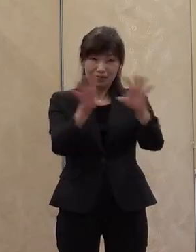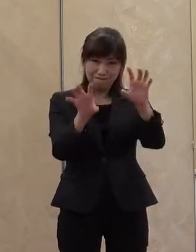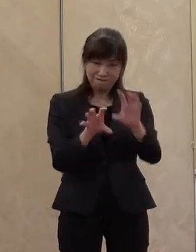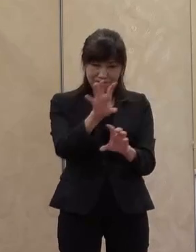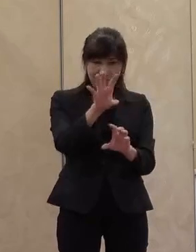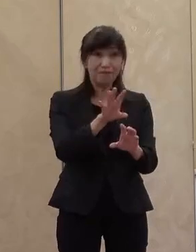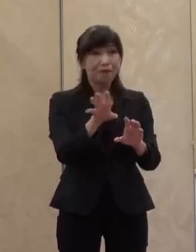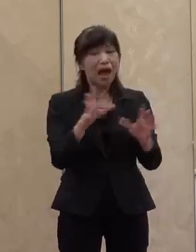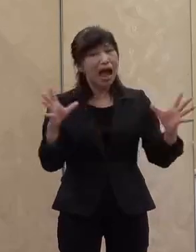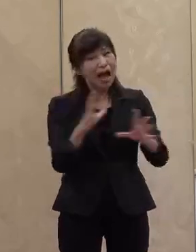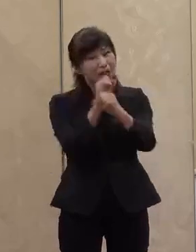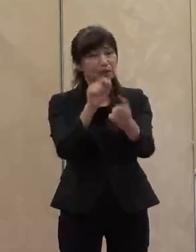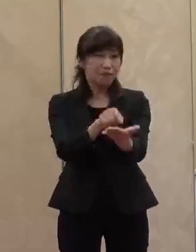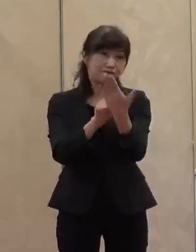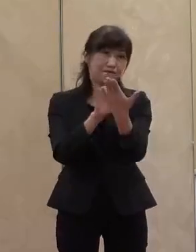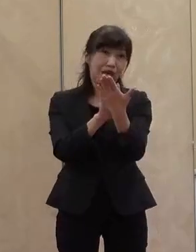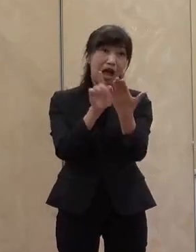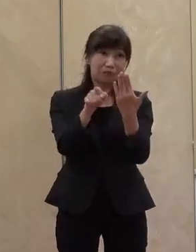で、